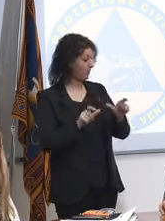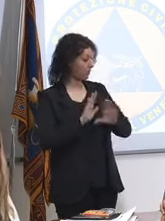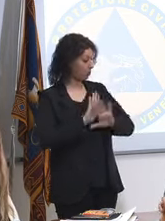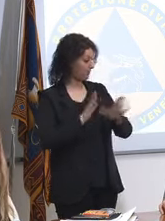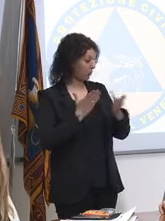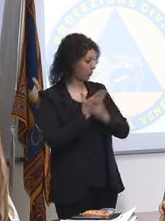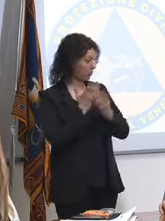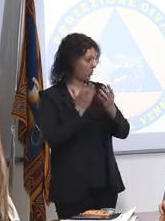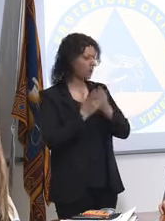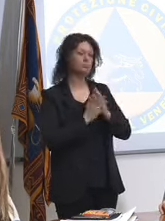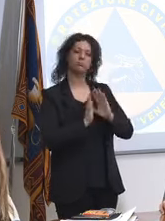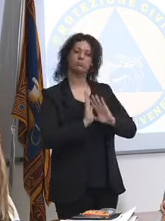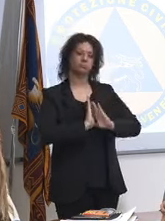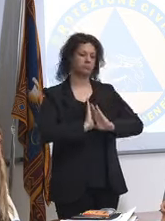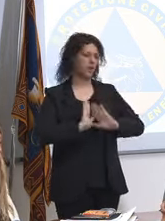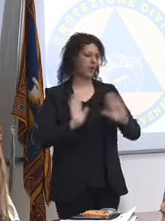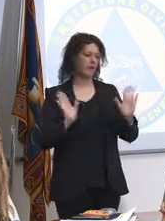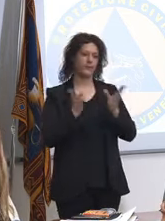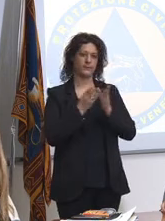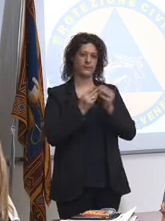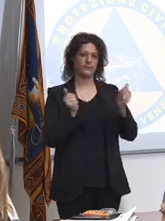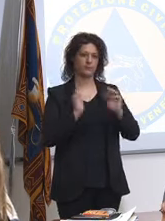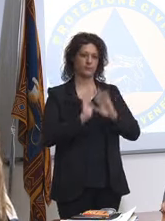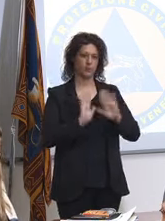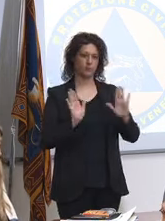guanti.